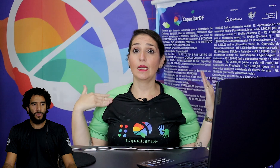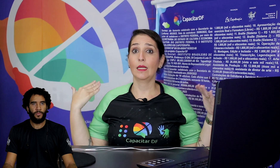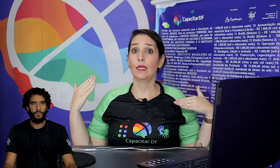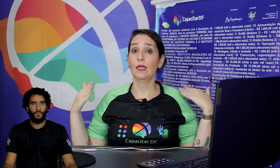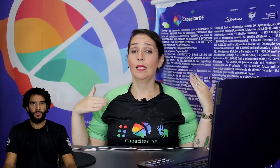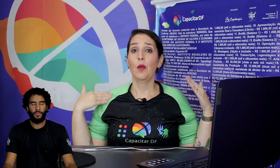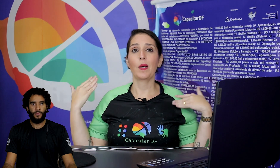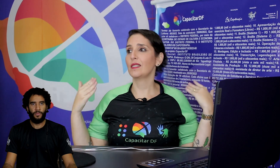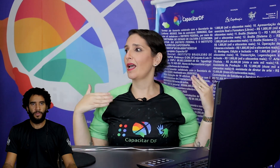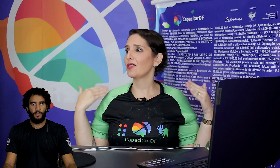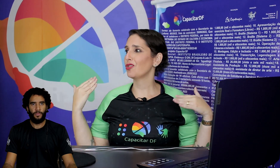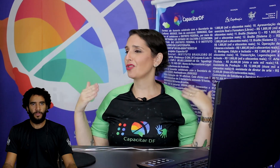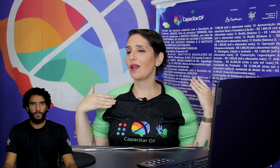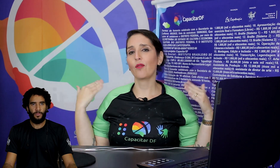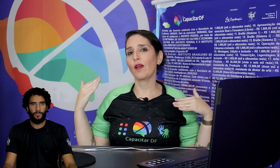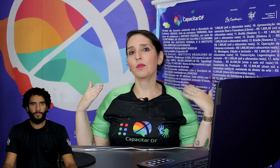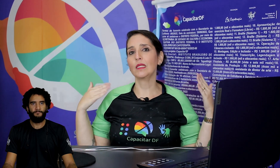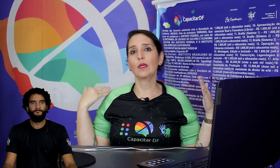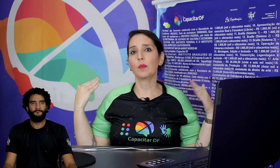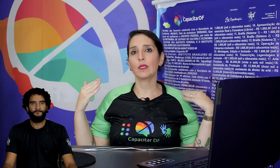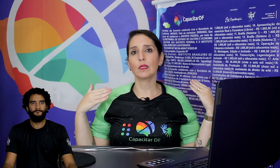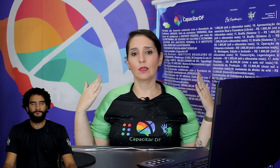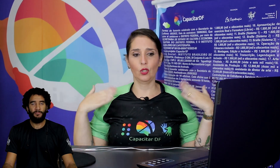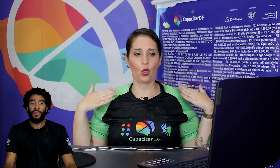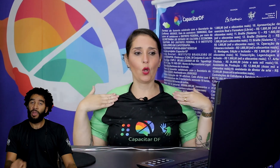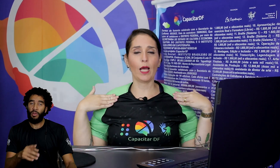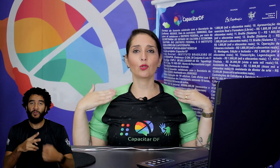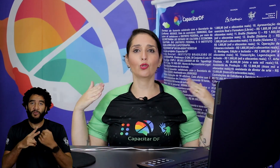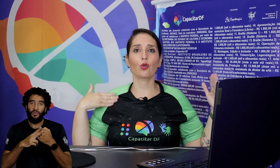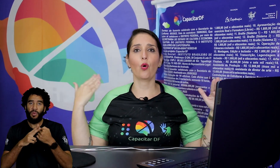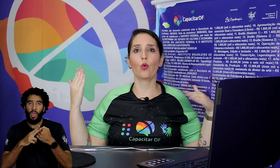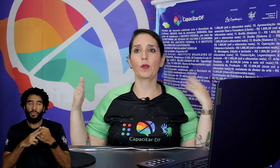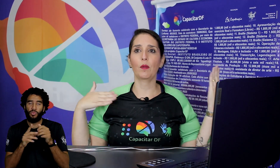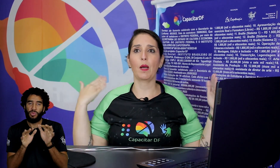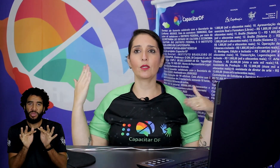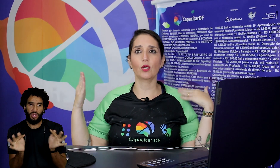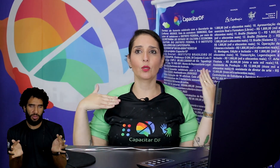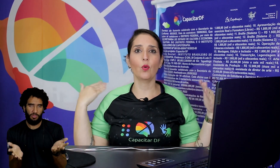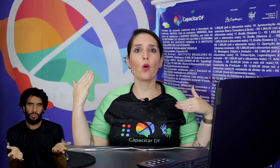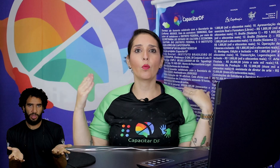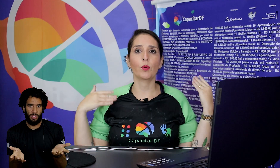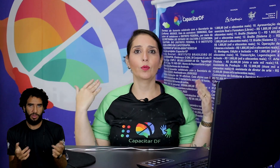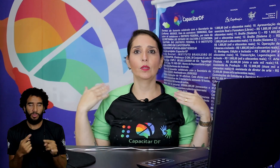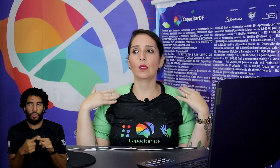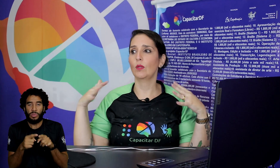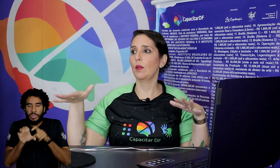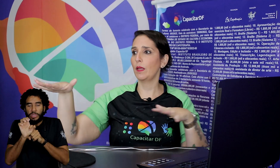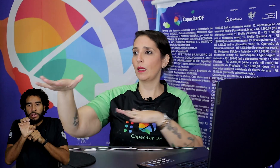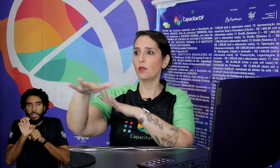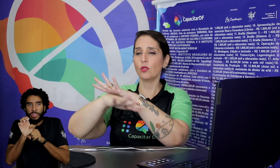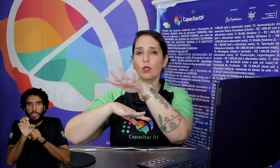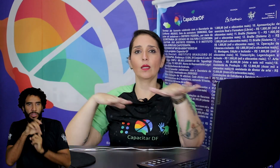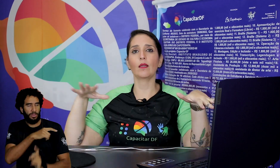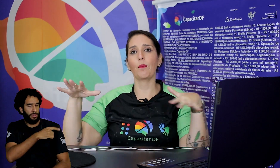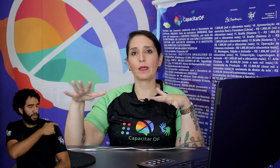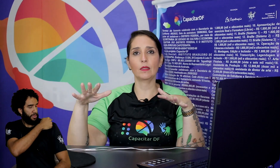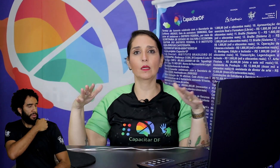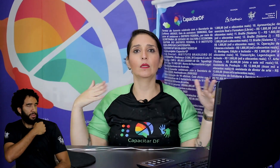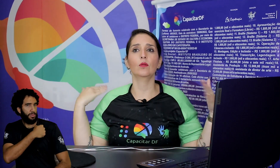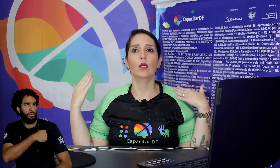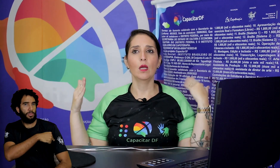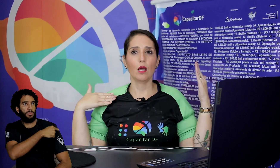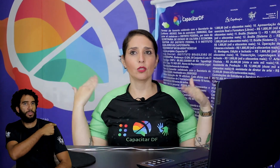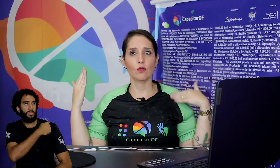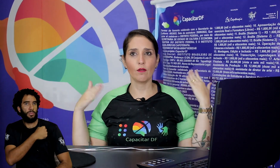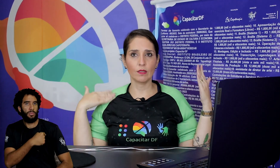Passear. Passear a gente já é um verbo simples, colado no tronco, porque bate aqui no ombro. Então, independente de quem está